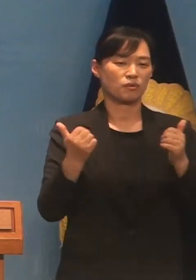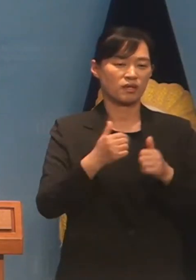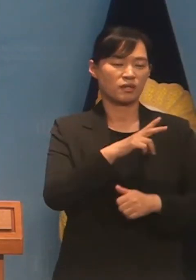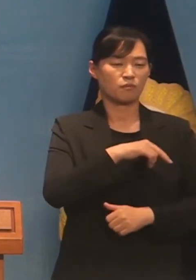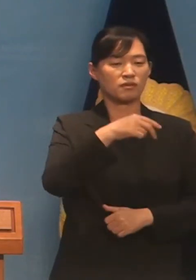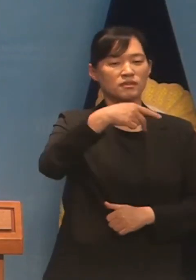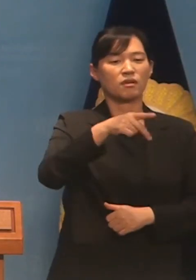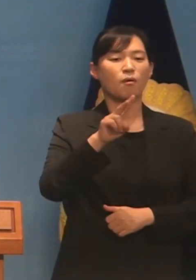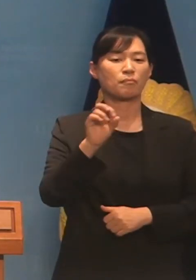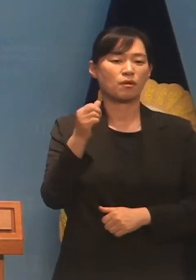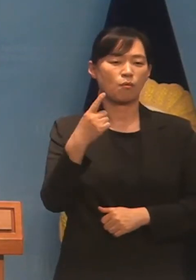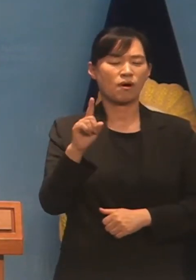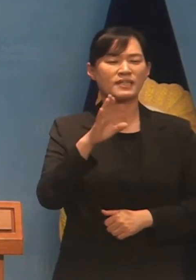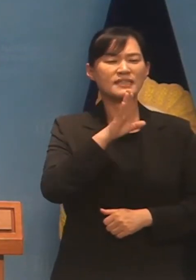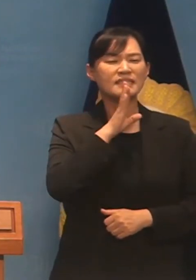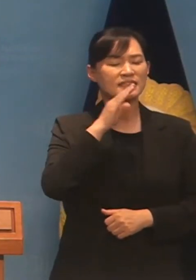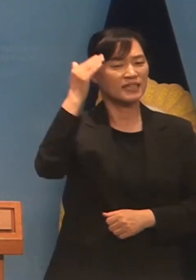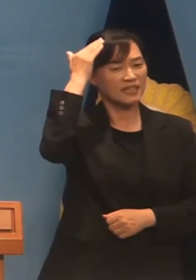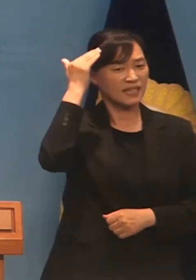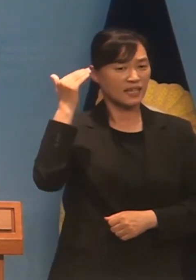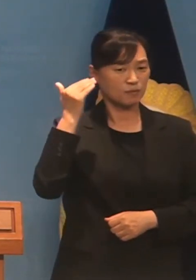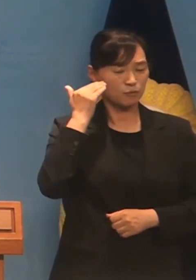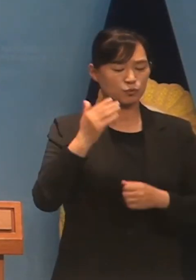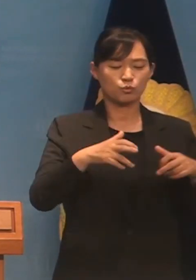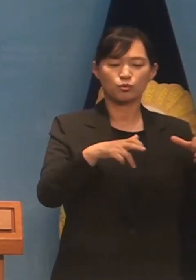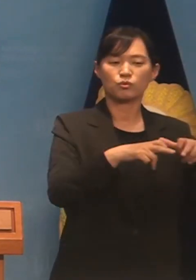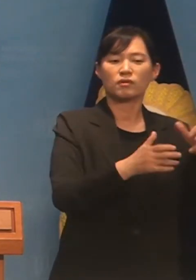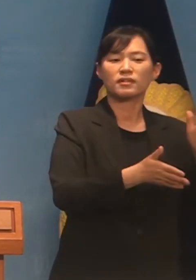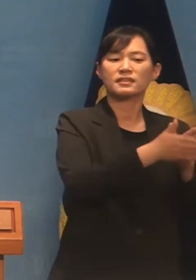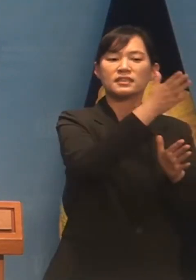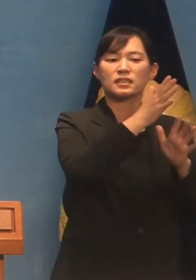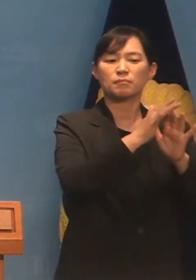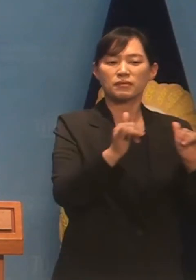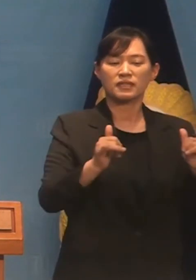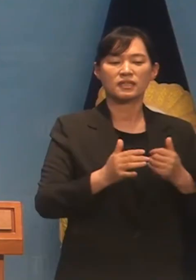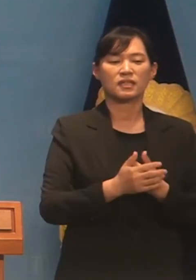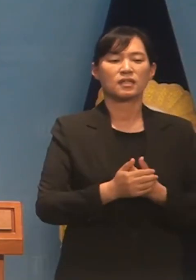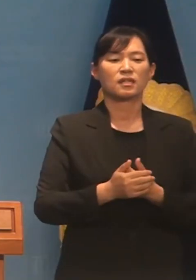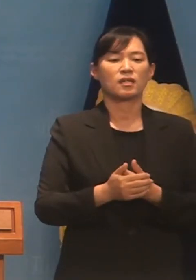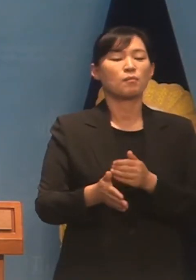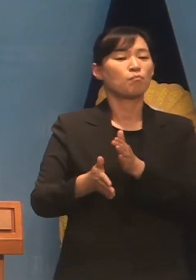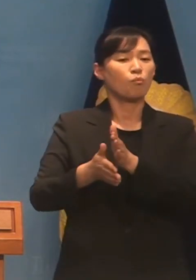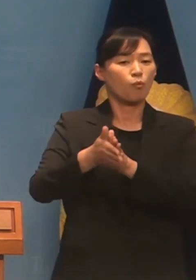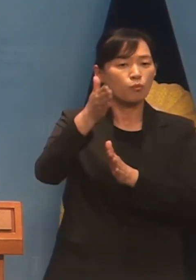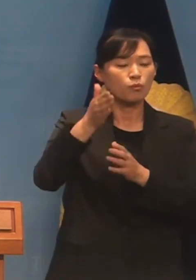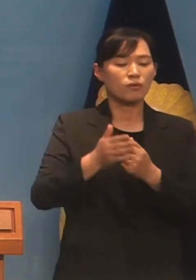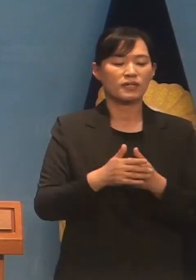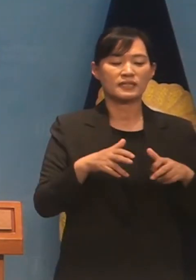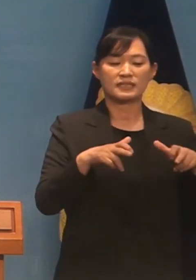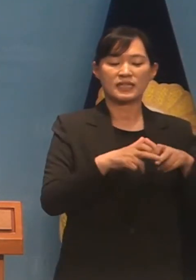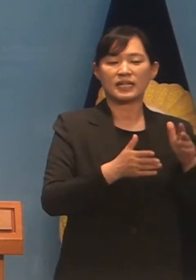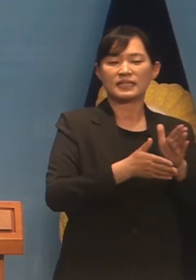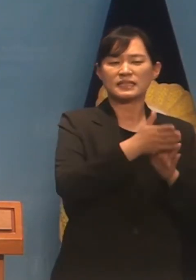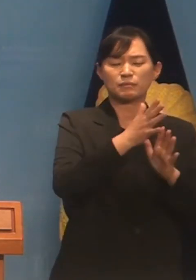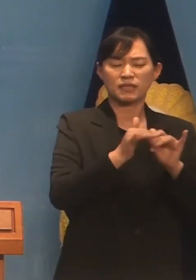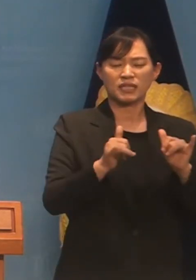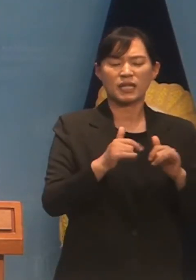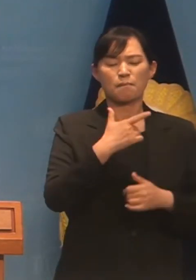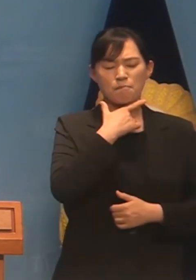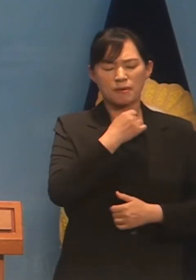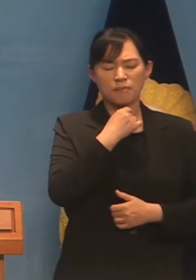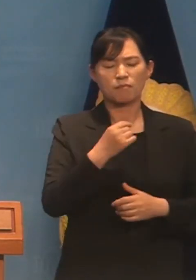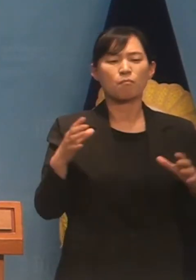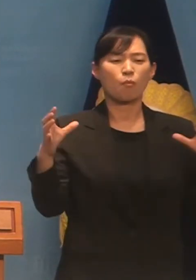서미화입니다. 진짜 대한민국 장애인 시민선대본부가 장애인 시민의 영혼을 모아